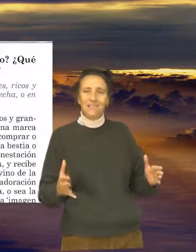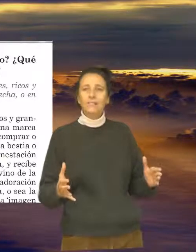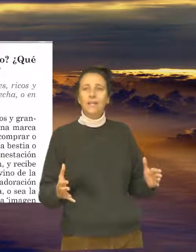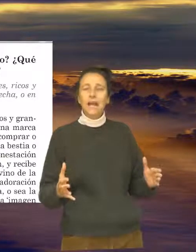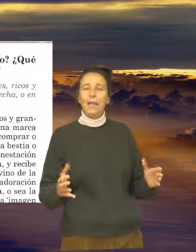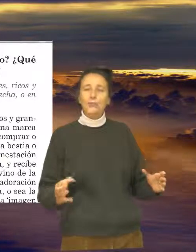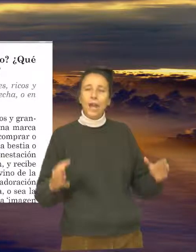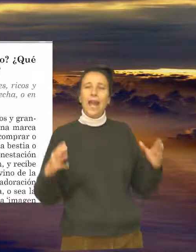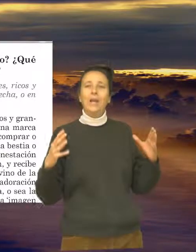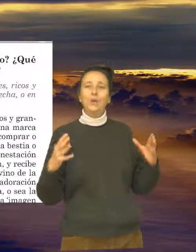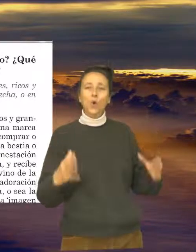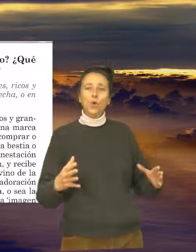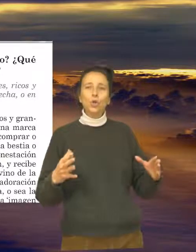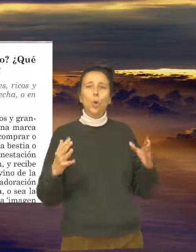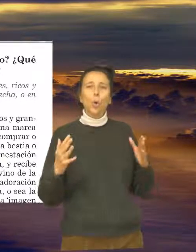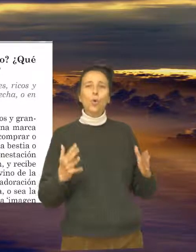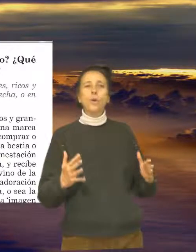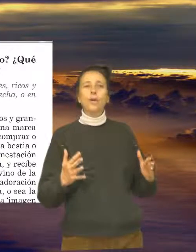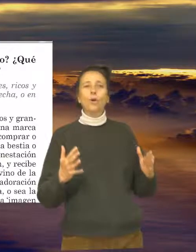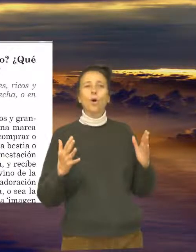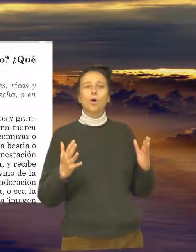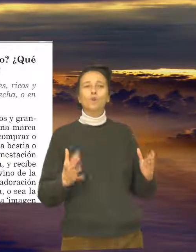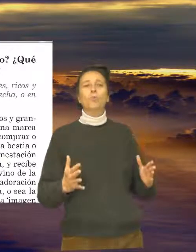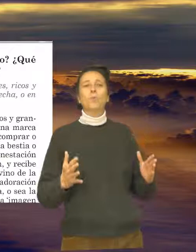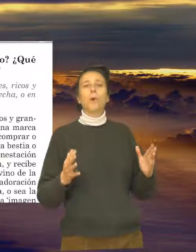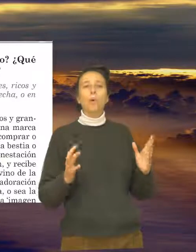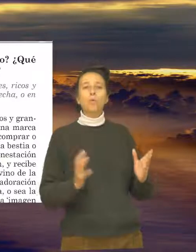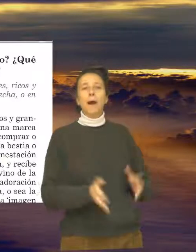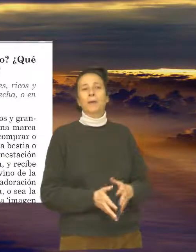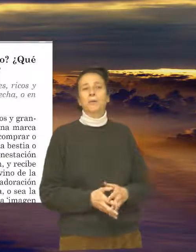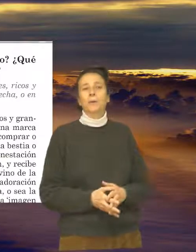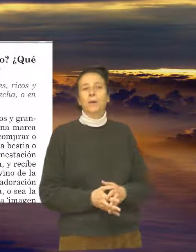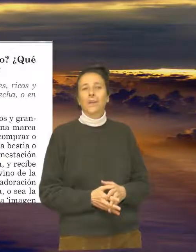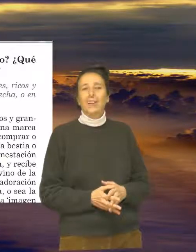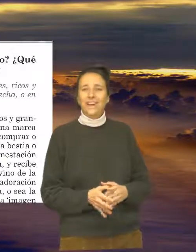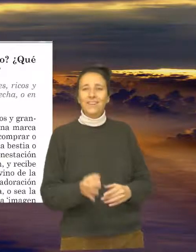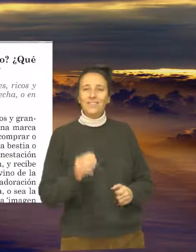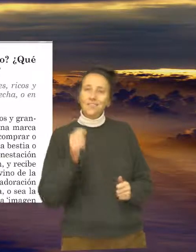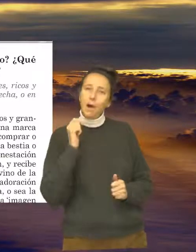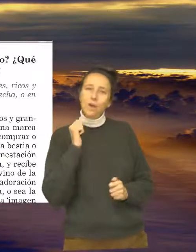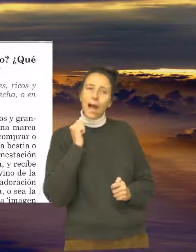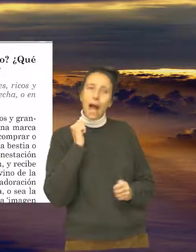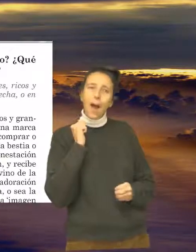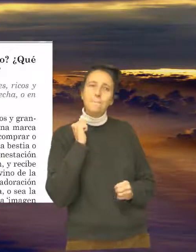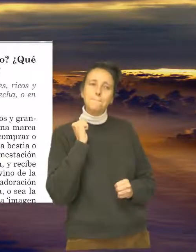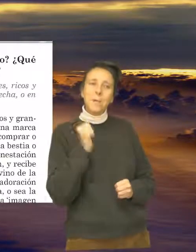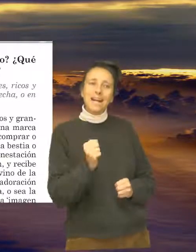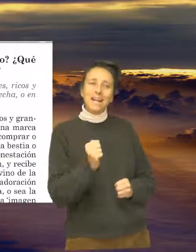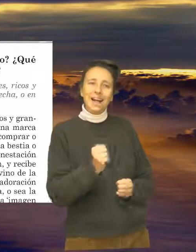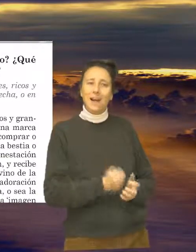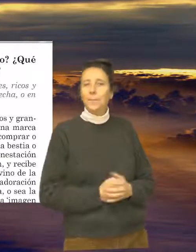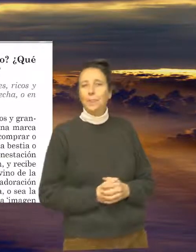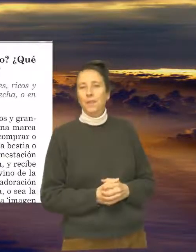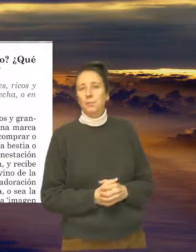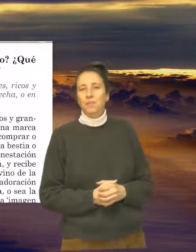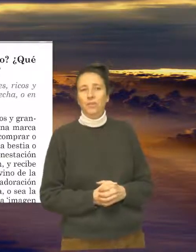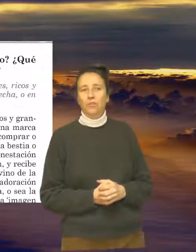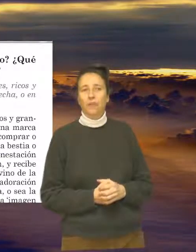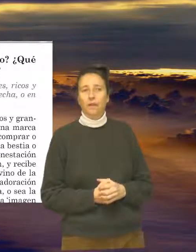y clasificados en un único grupo humano, que reciba una